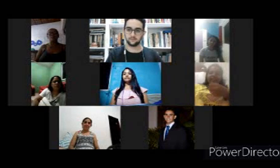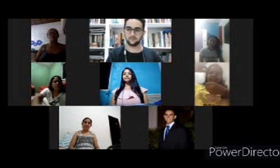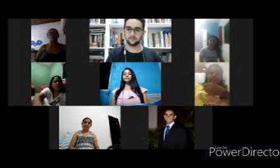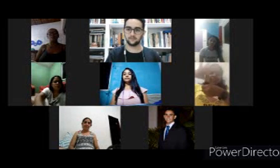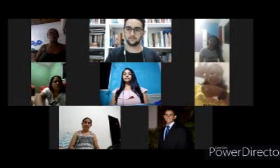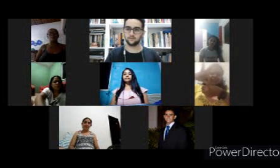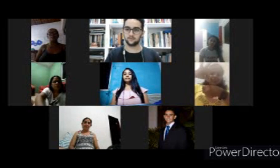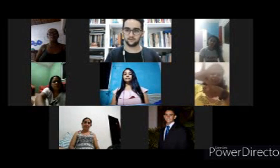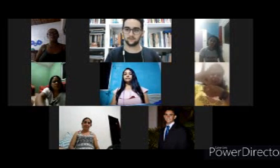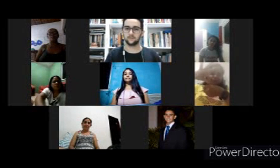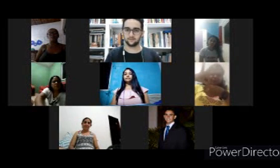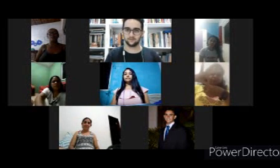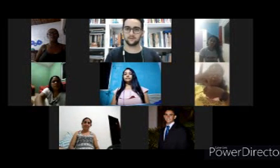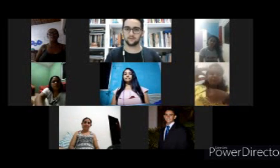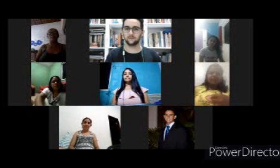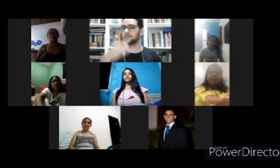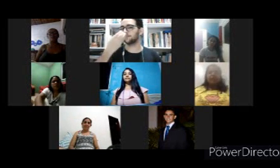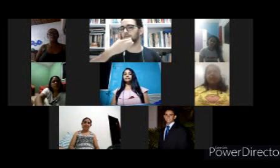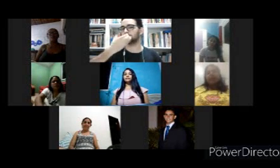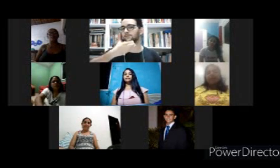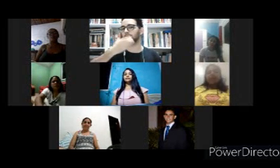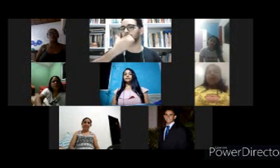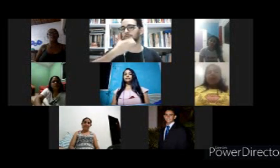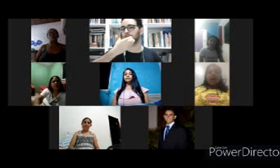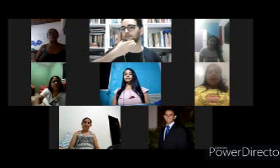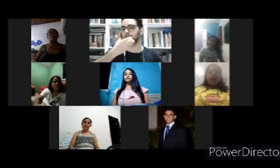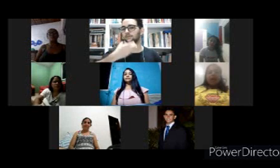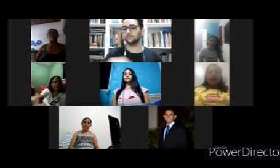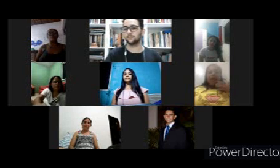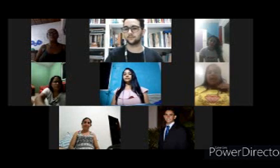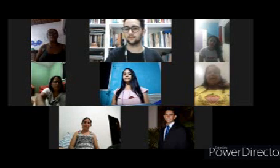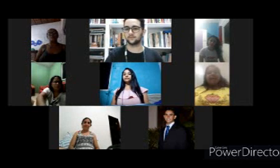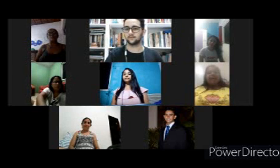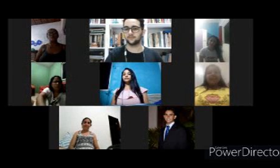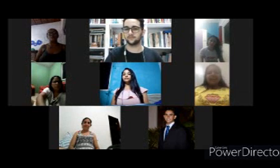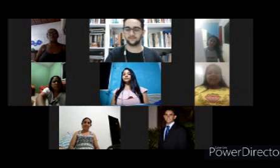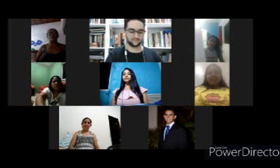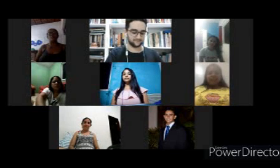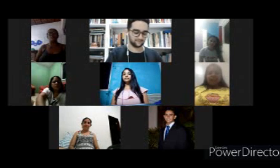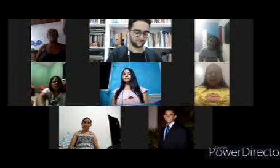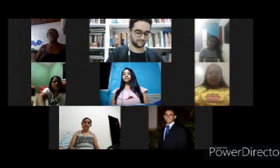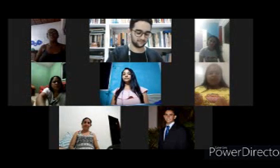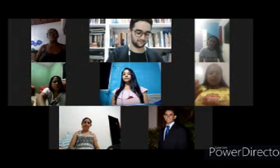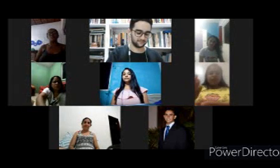E a A fruta